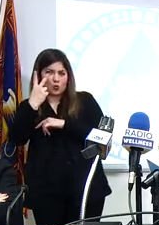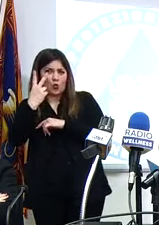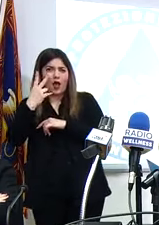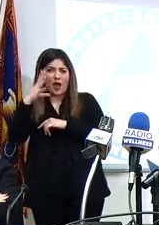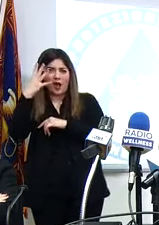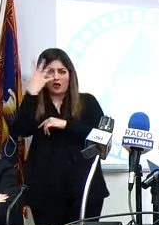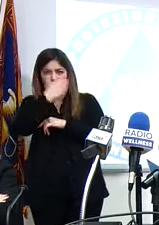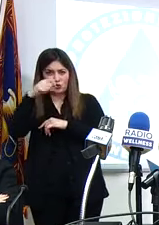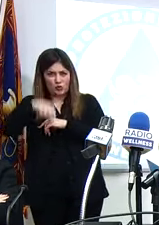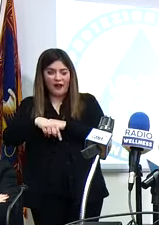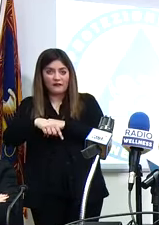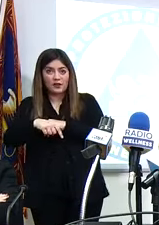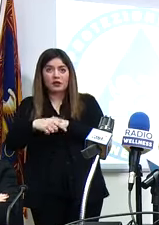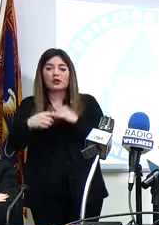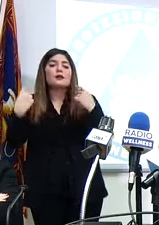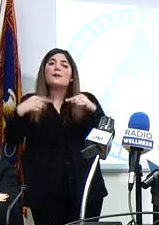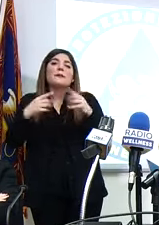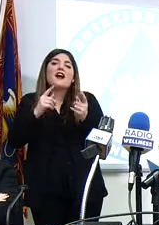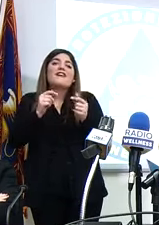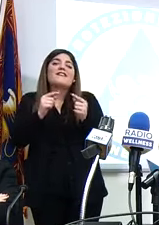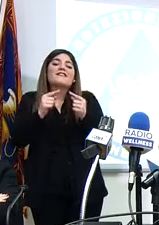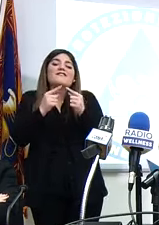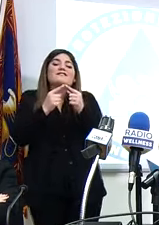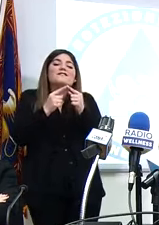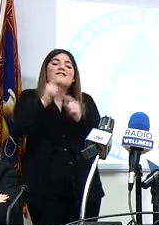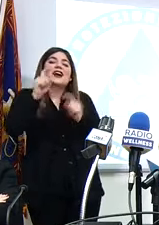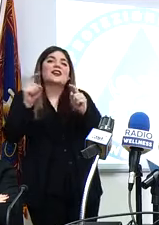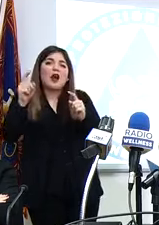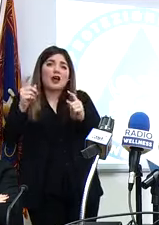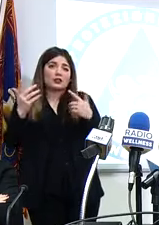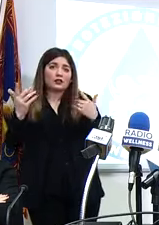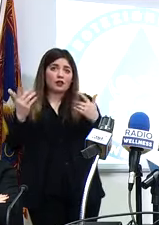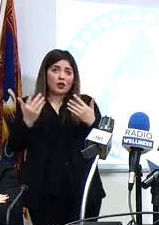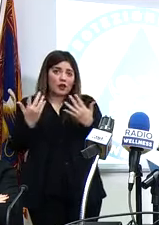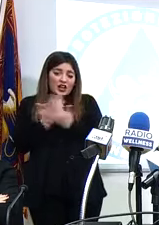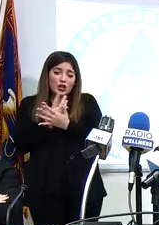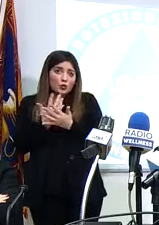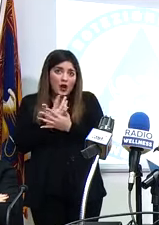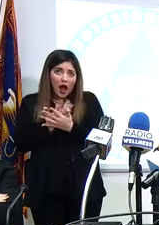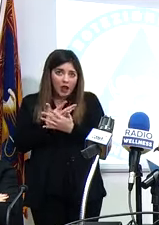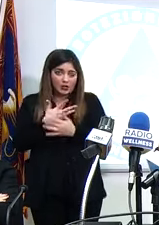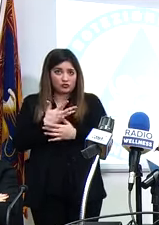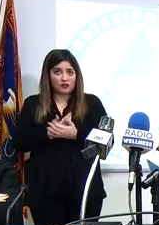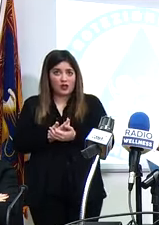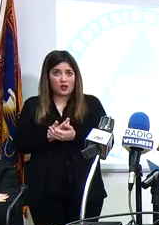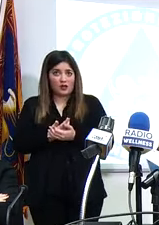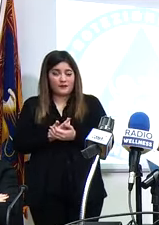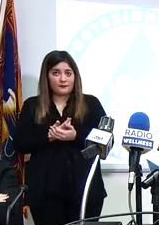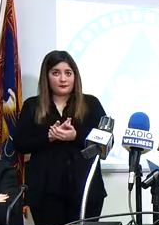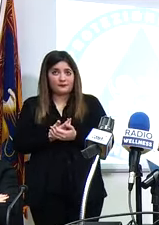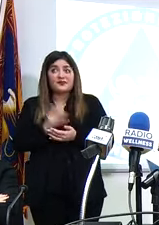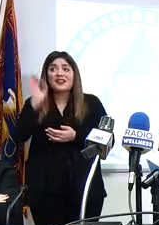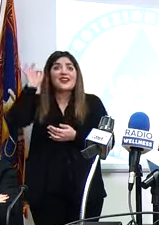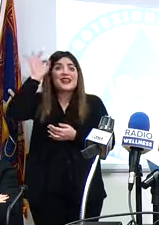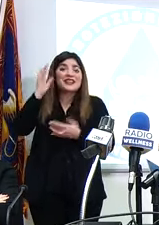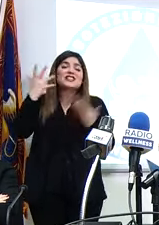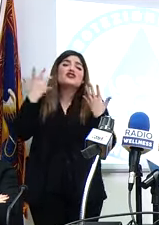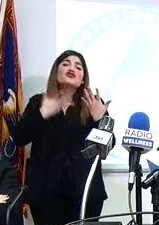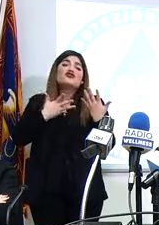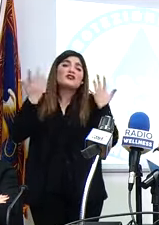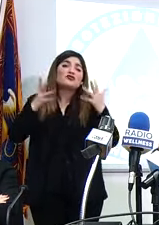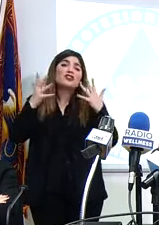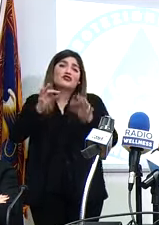sono altro che varianti che sono naturalmente in corso e che circolavano, quella inglese nel Kent già a settembre,